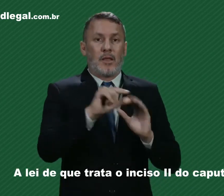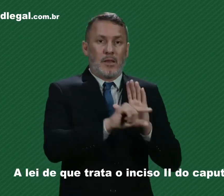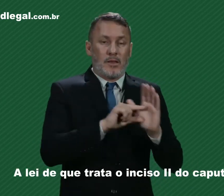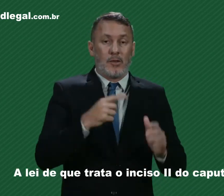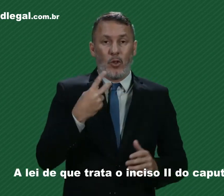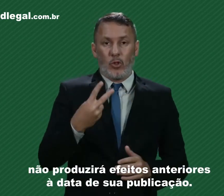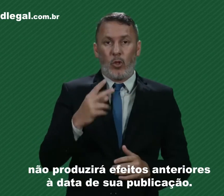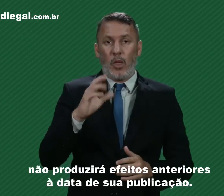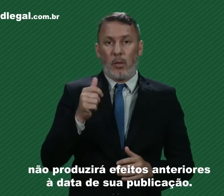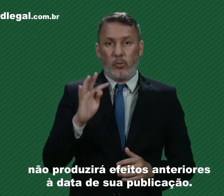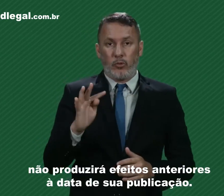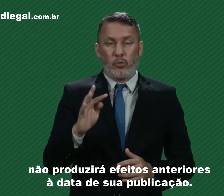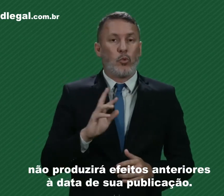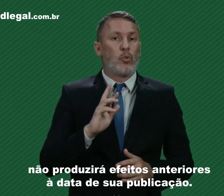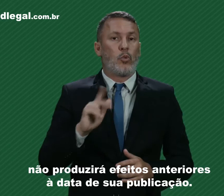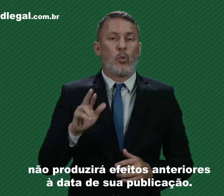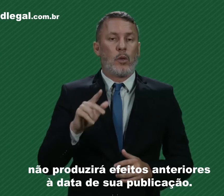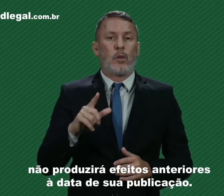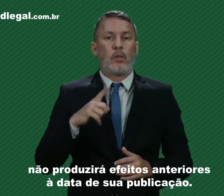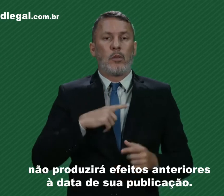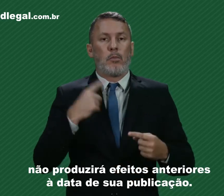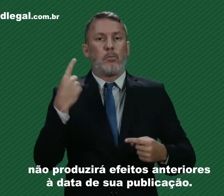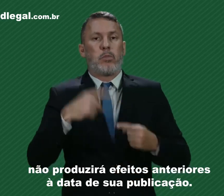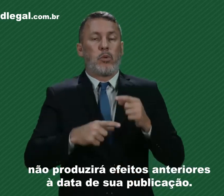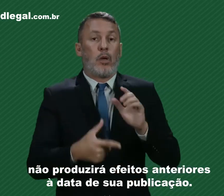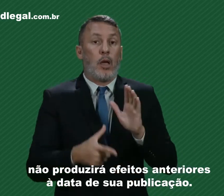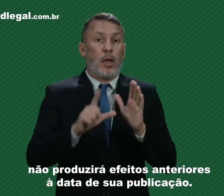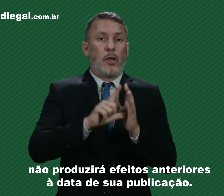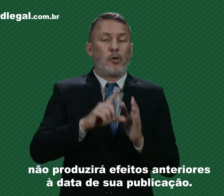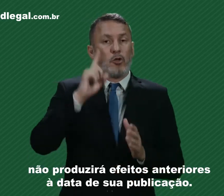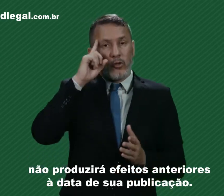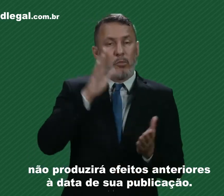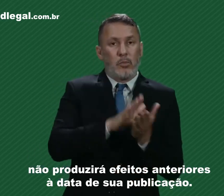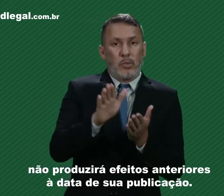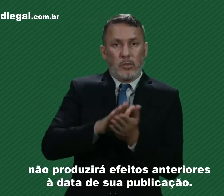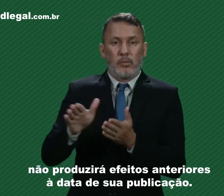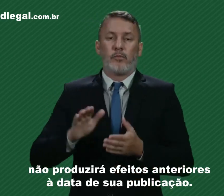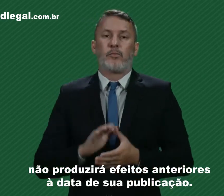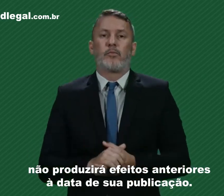do caput não produzirá efeitos anteriores à data